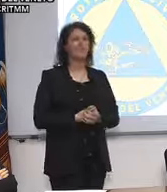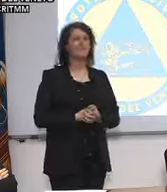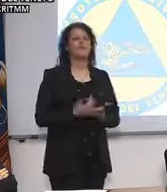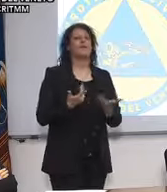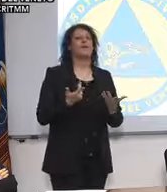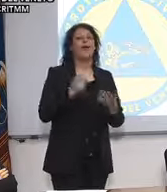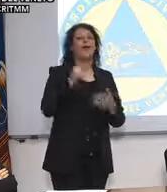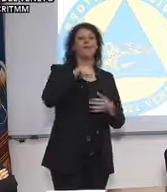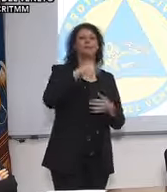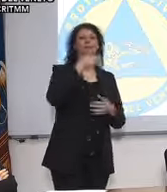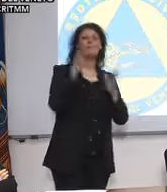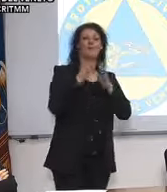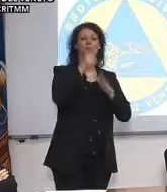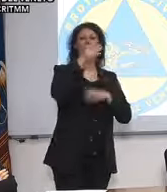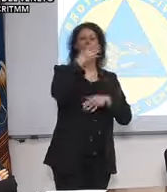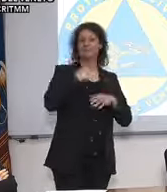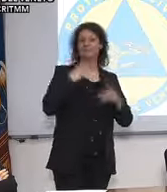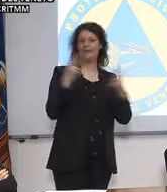disgiunta.